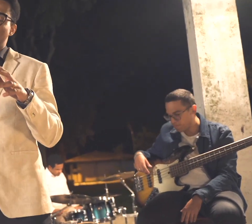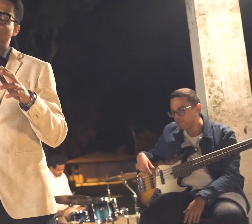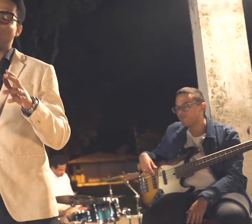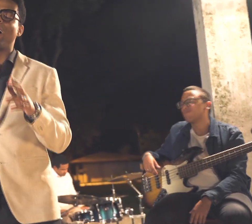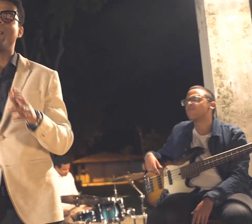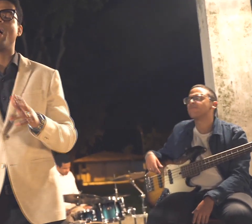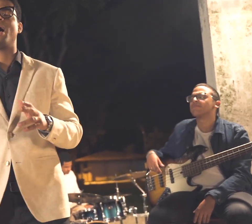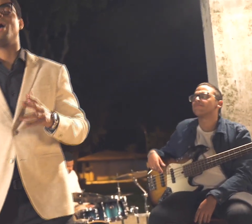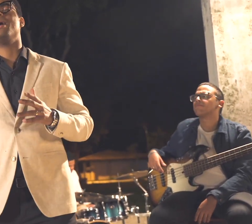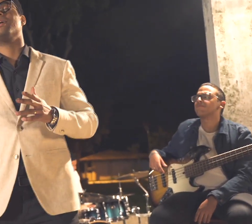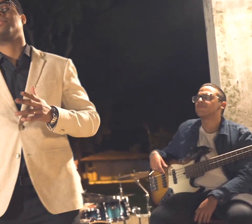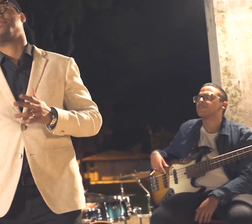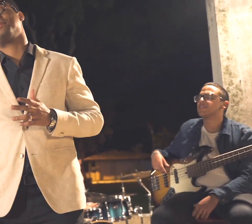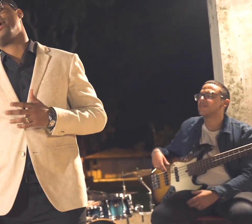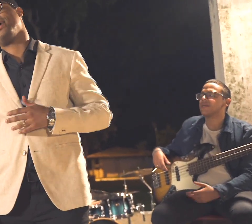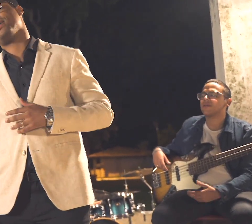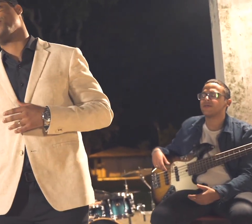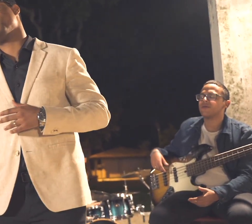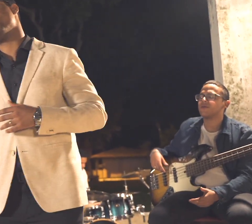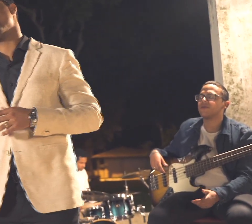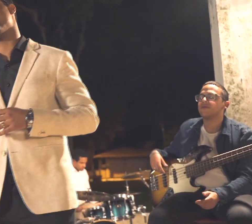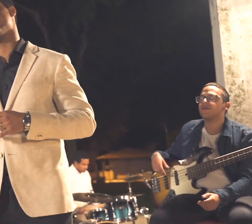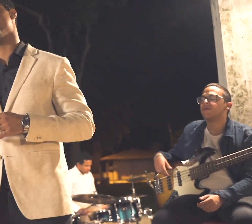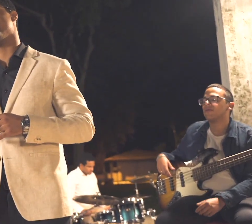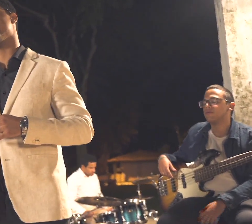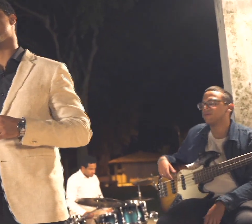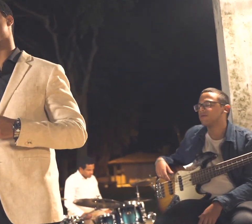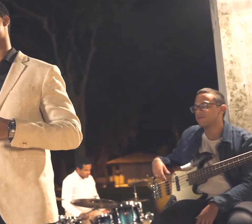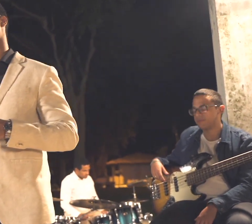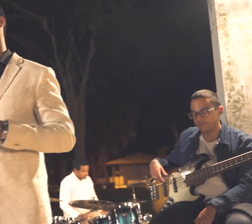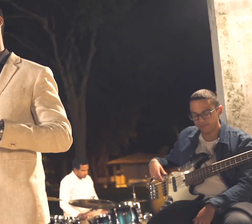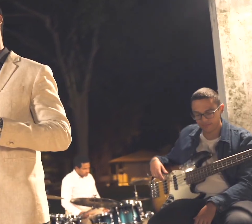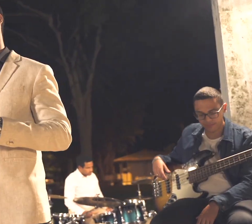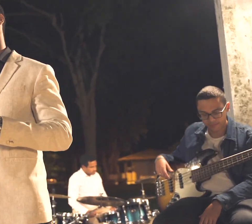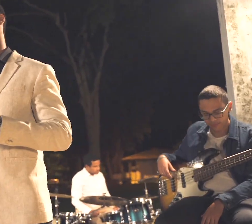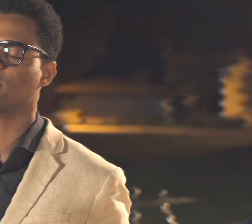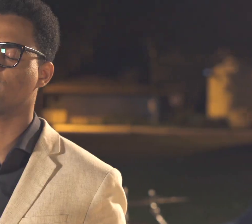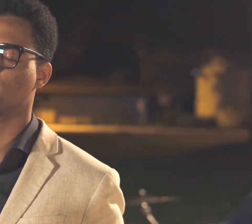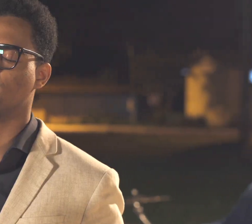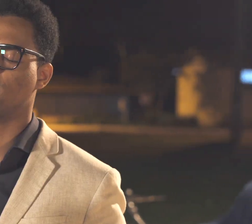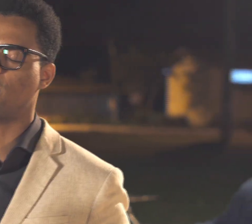Atento a teu falar, Senhor,